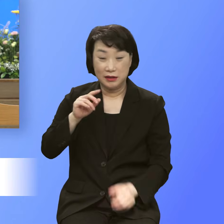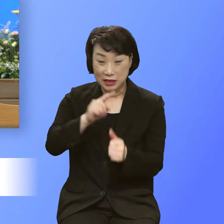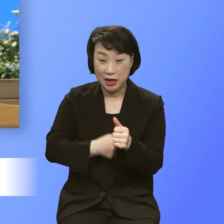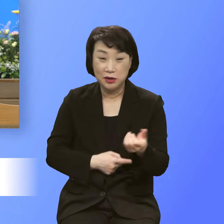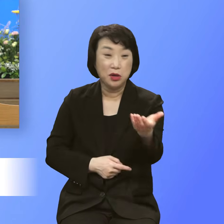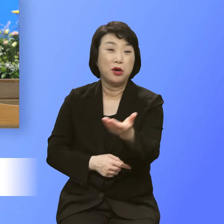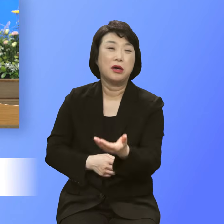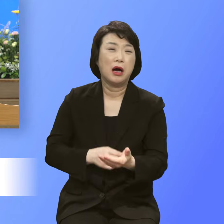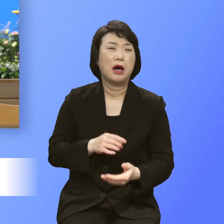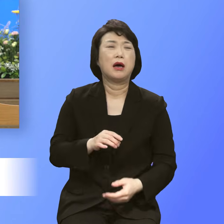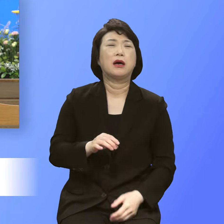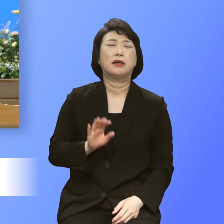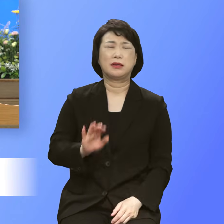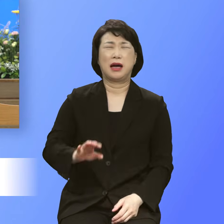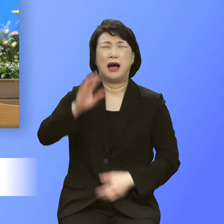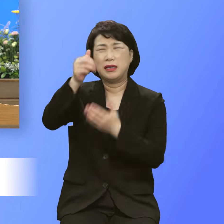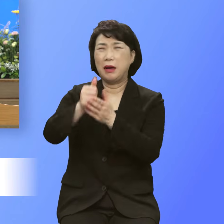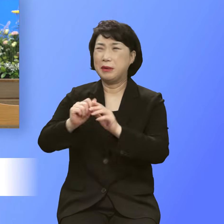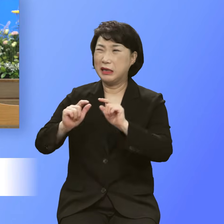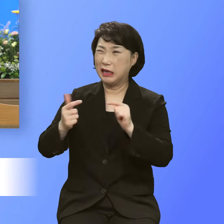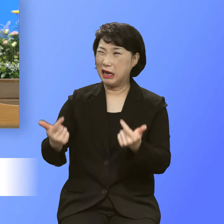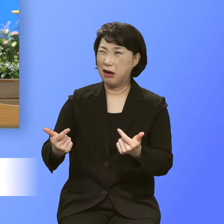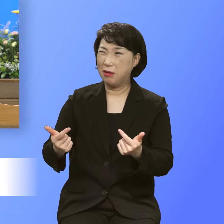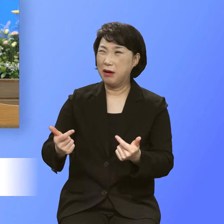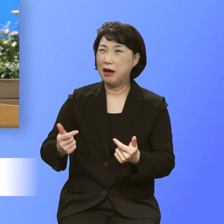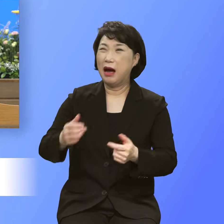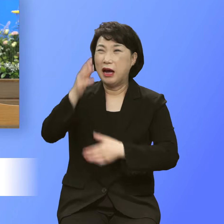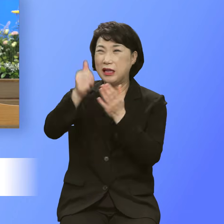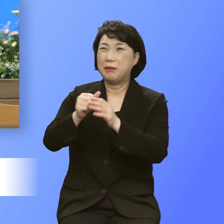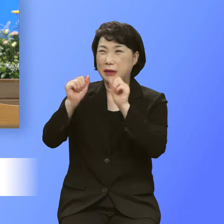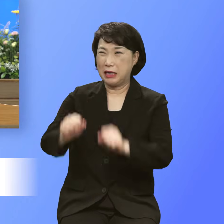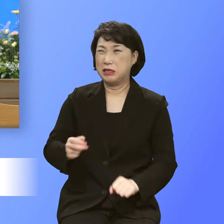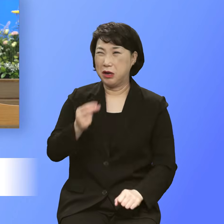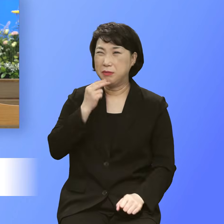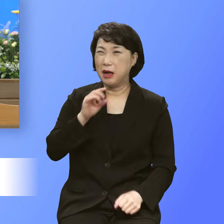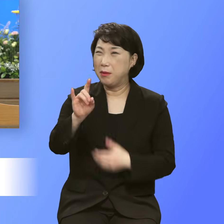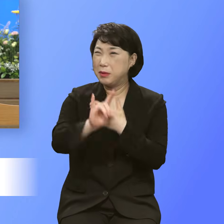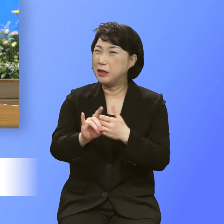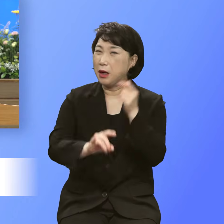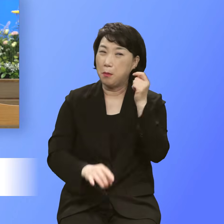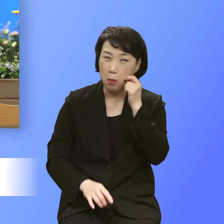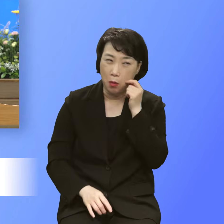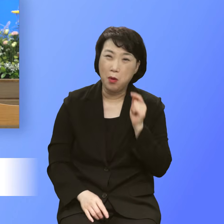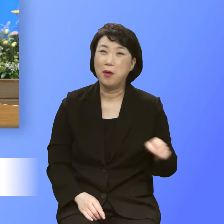그러므로 저희가 하나님이 한 것이다 핑계할 수 없다.